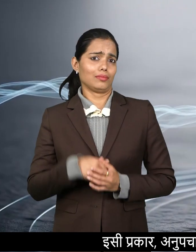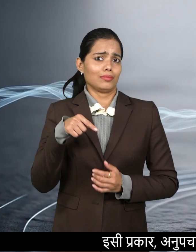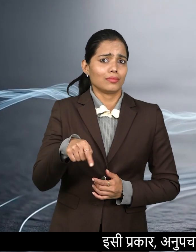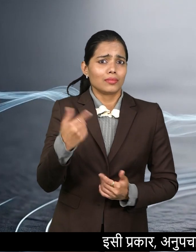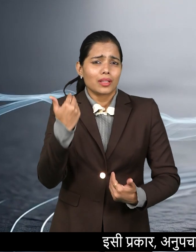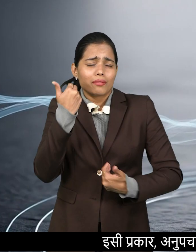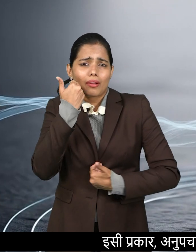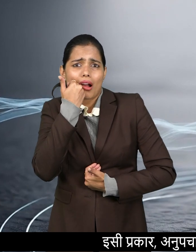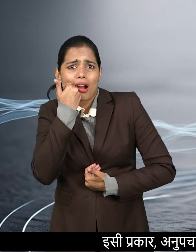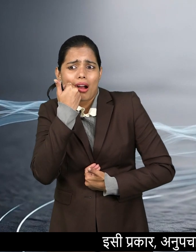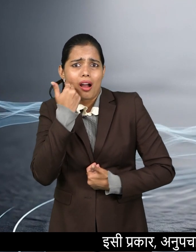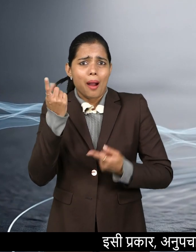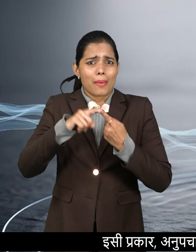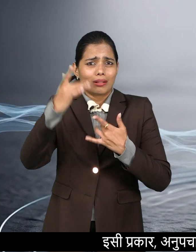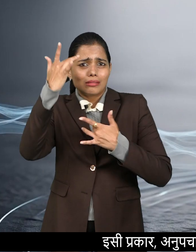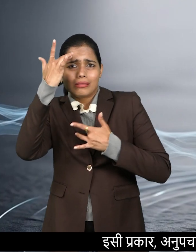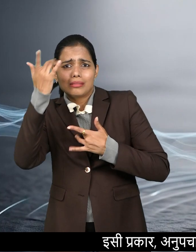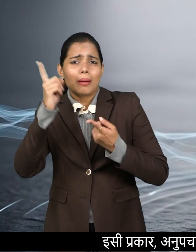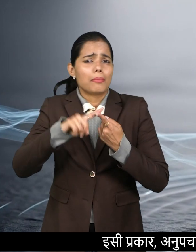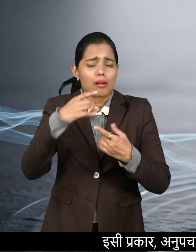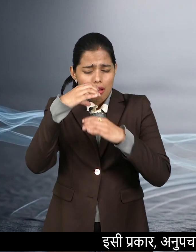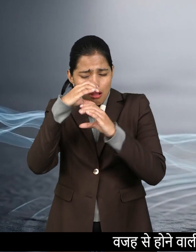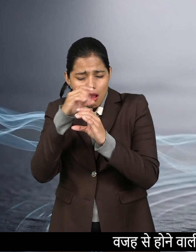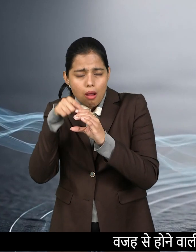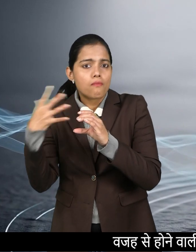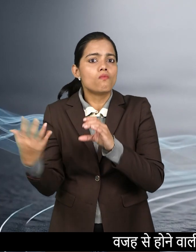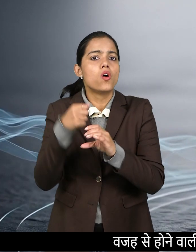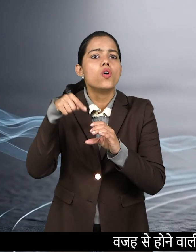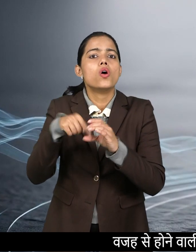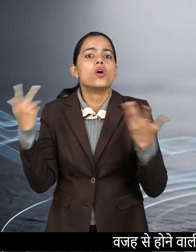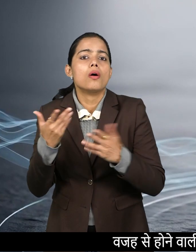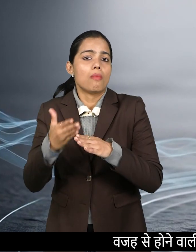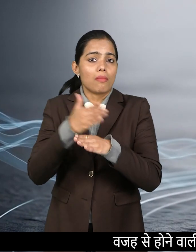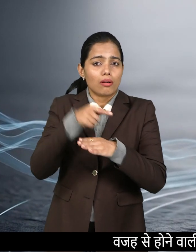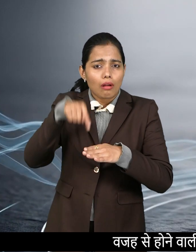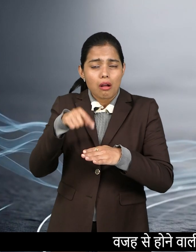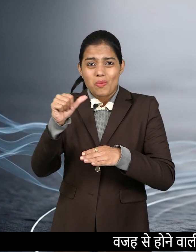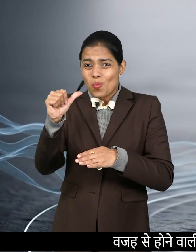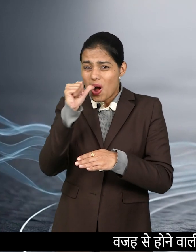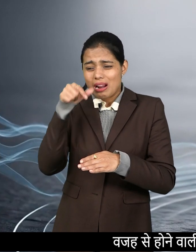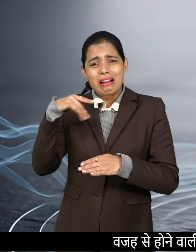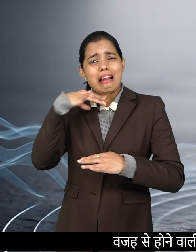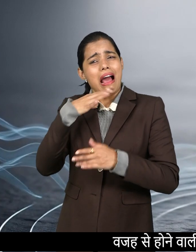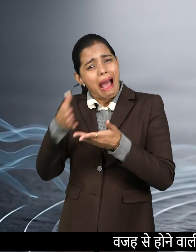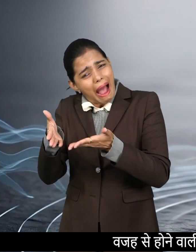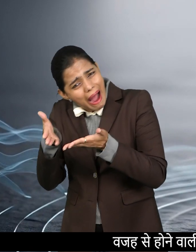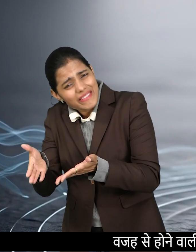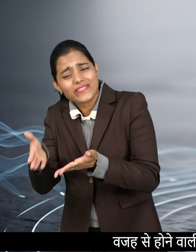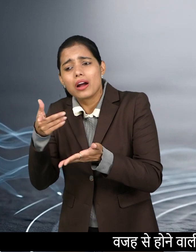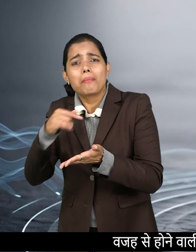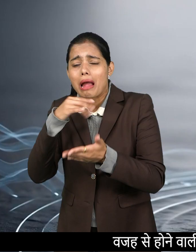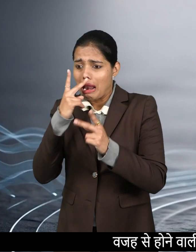इसी प्रकार अनुपचारित या दूषित पानी में रहने वाले सूक्ष्म जीवों की वजह से होने वाली बीमारियों को जल जनित बीमारी कहते